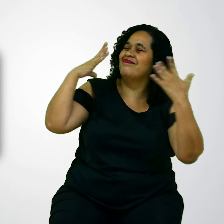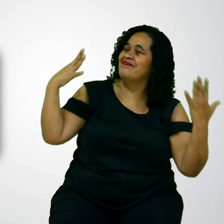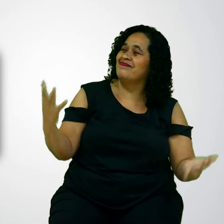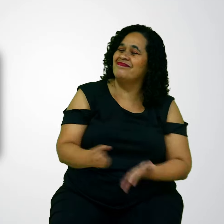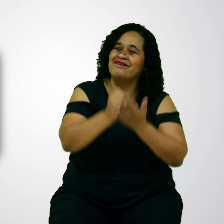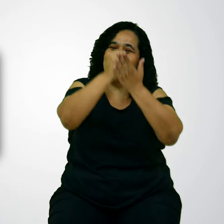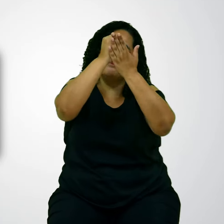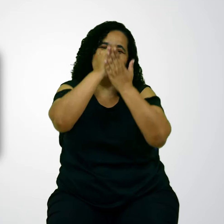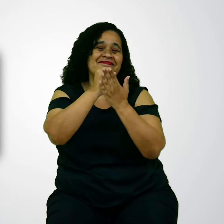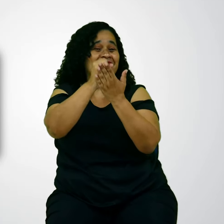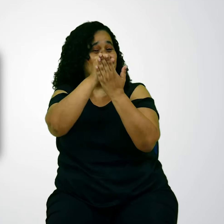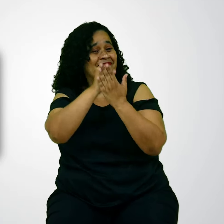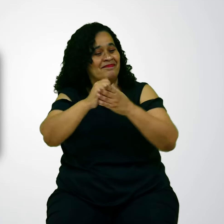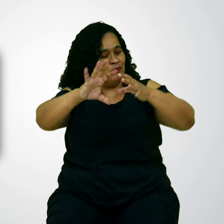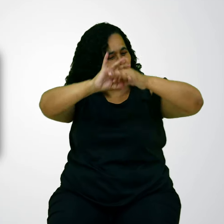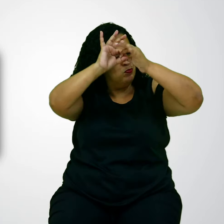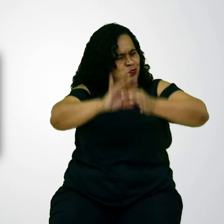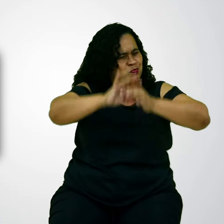me libertou.